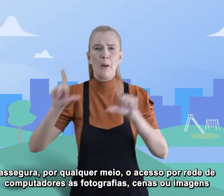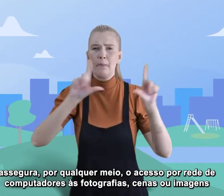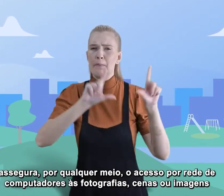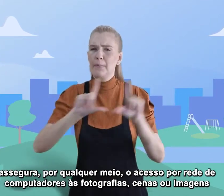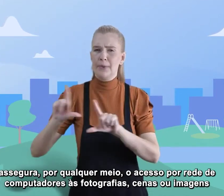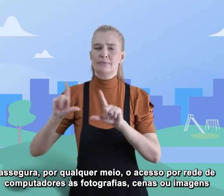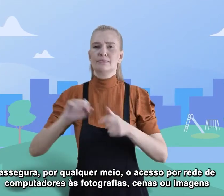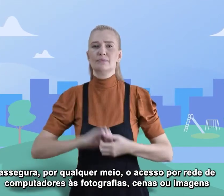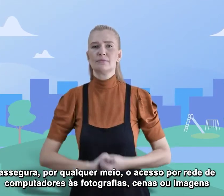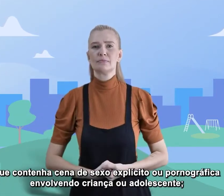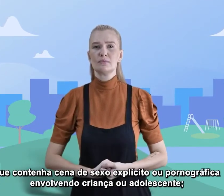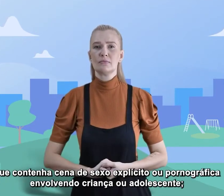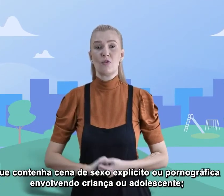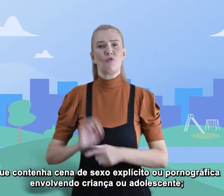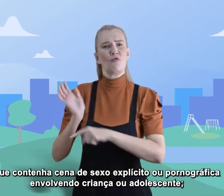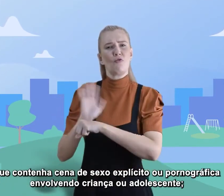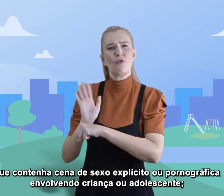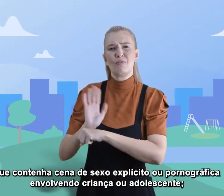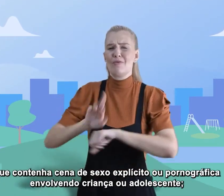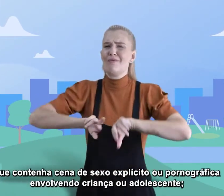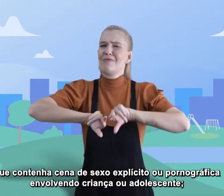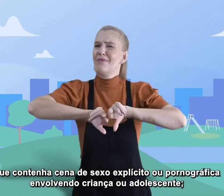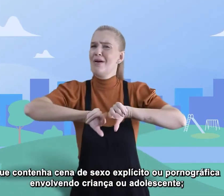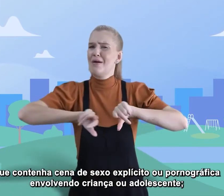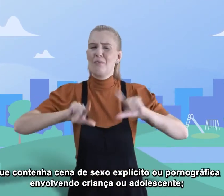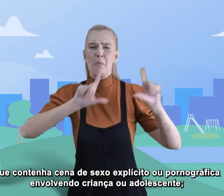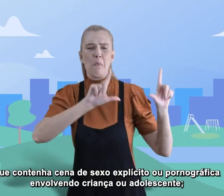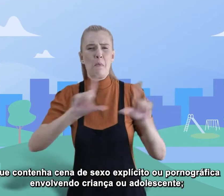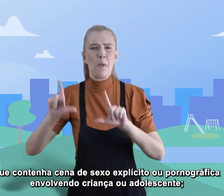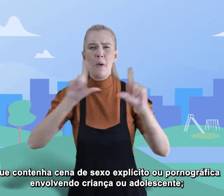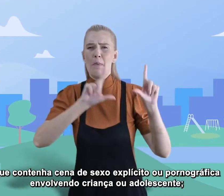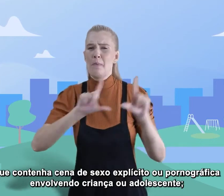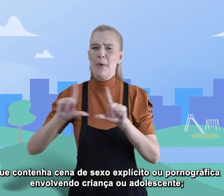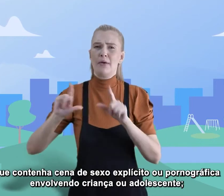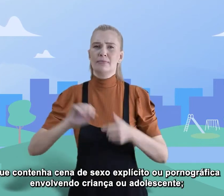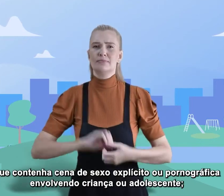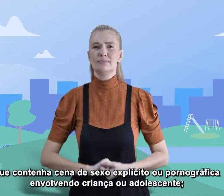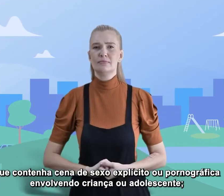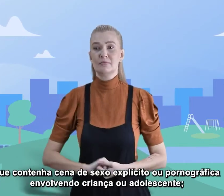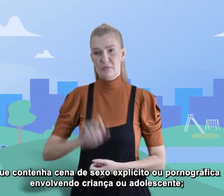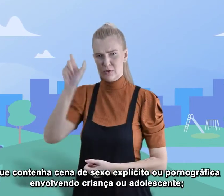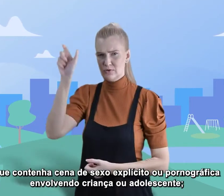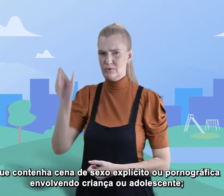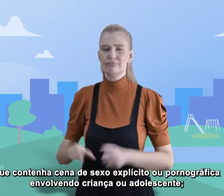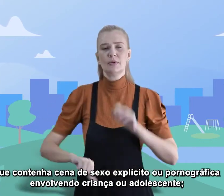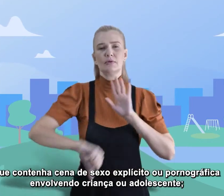ou imagens que contenha cena de sexo explícito ou pornográfica, envolvendo criança ou